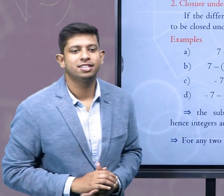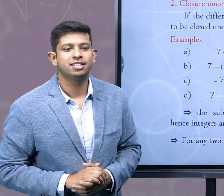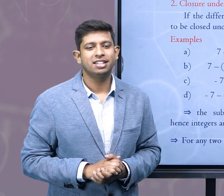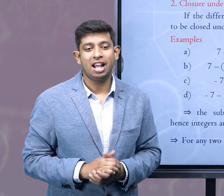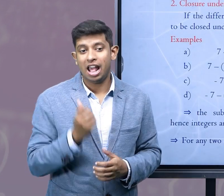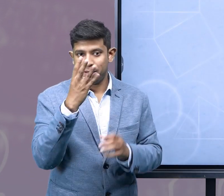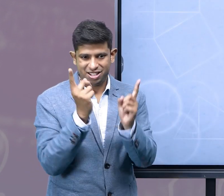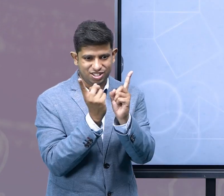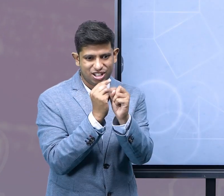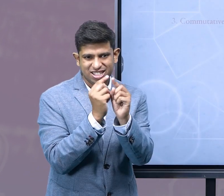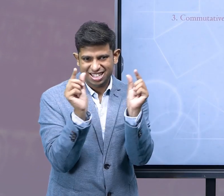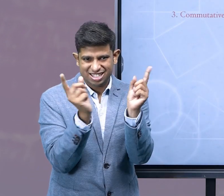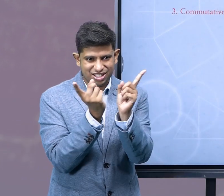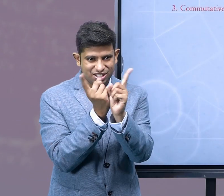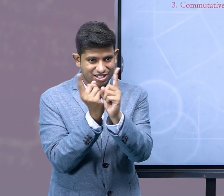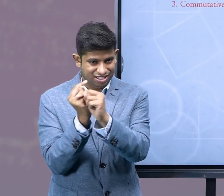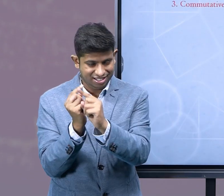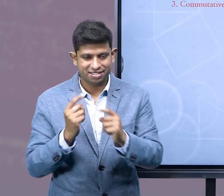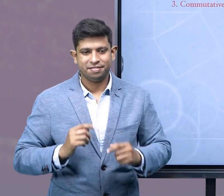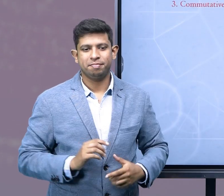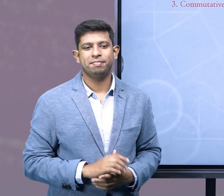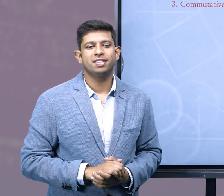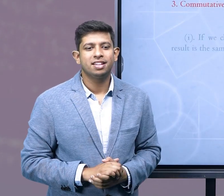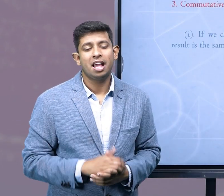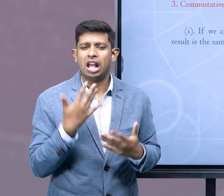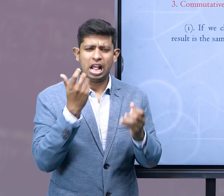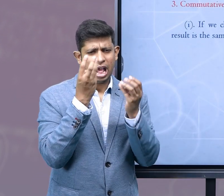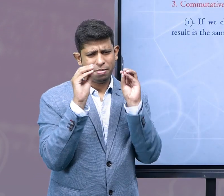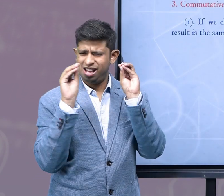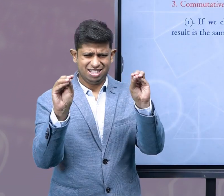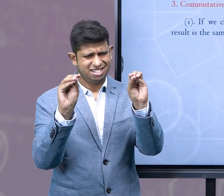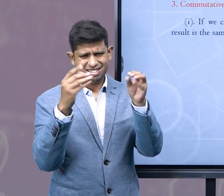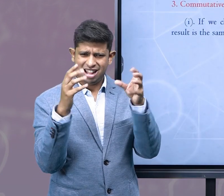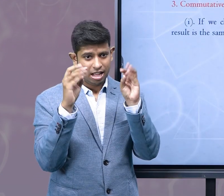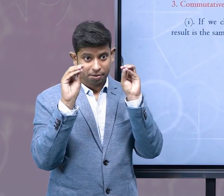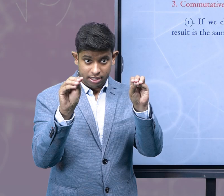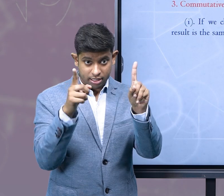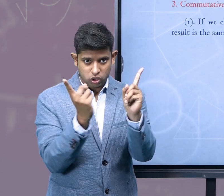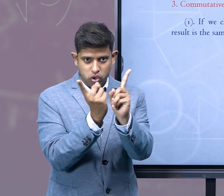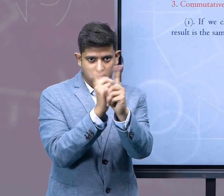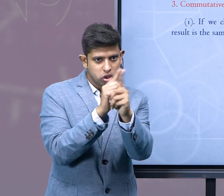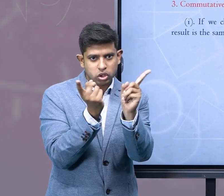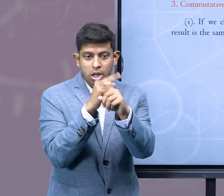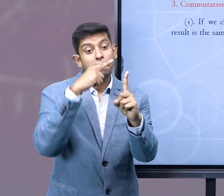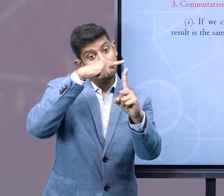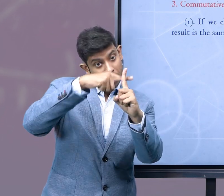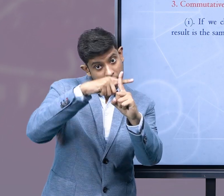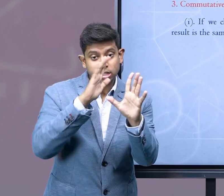है। क्रम विनिमेय गुणधर्म, यदि हम जोड़ते समय पूर्णांकों का क्रम बदलते